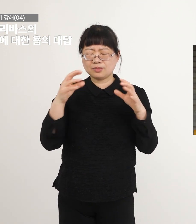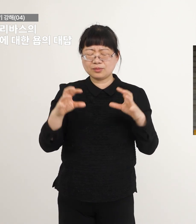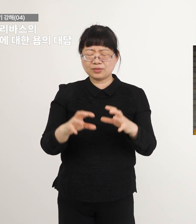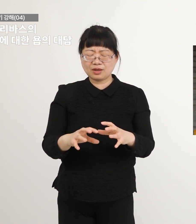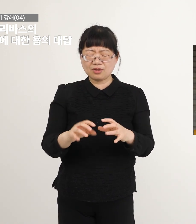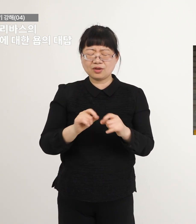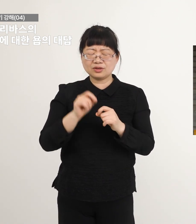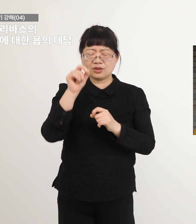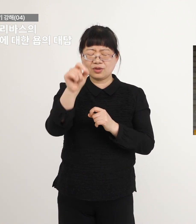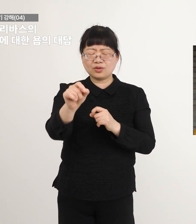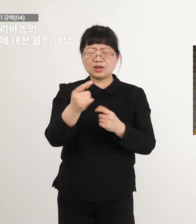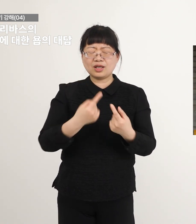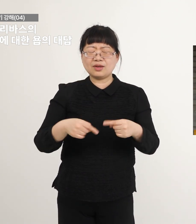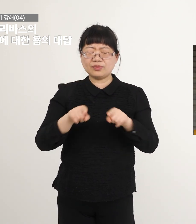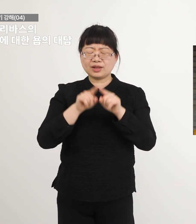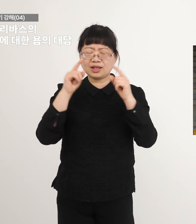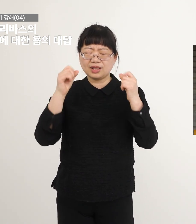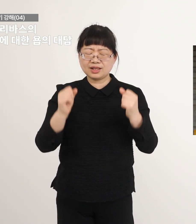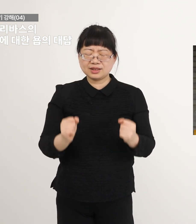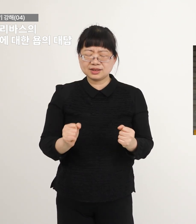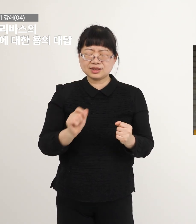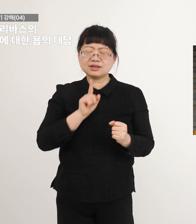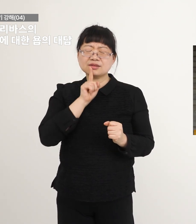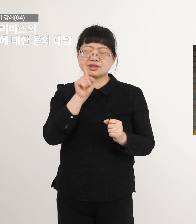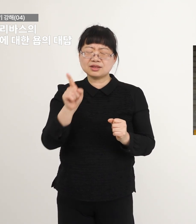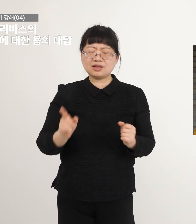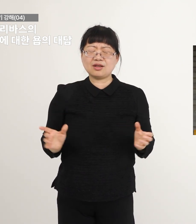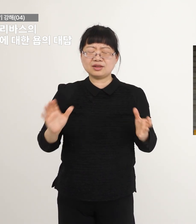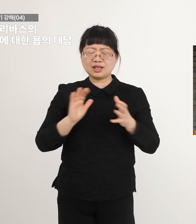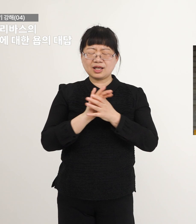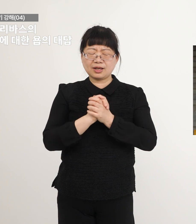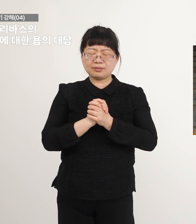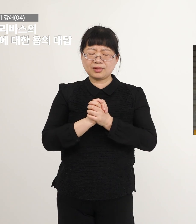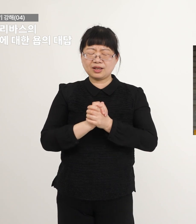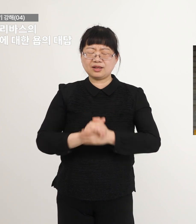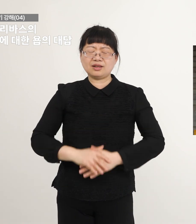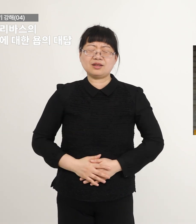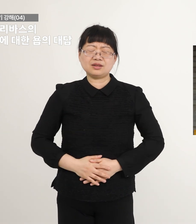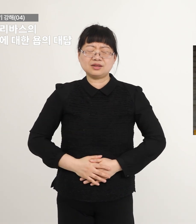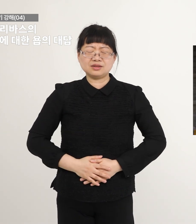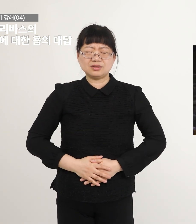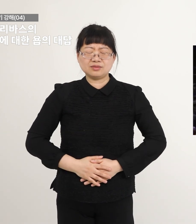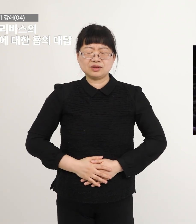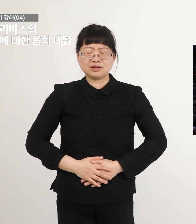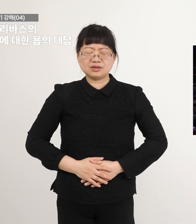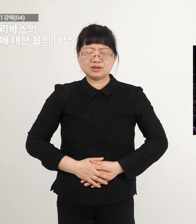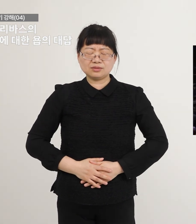생명까지 영원토록 함께 있을지어다. 아멘.